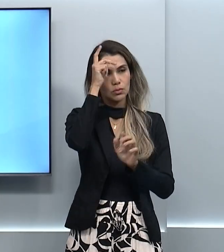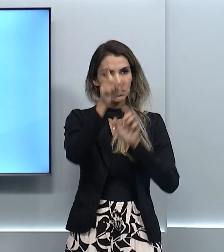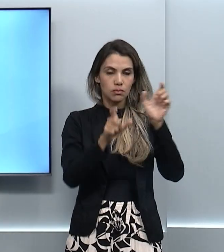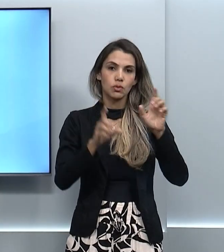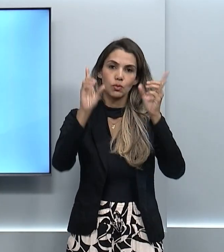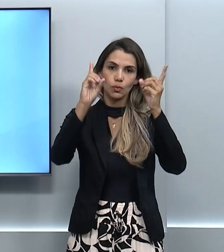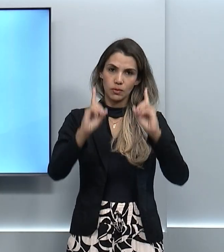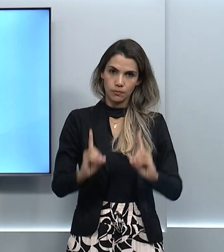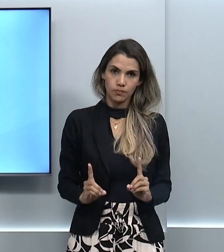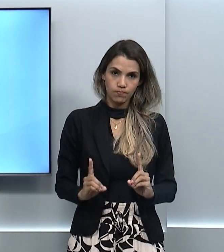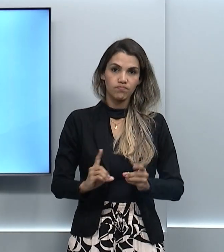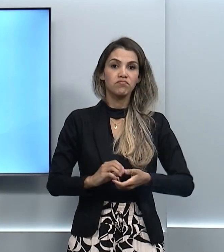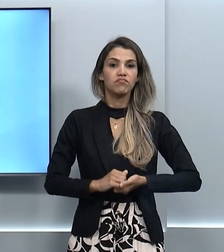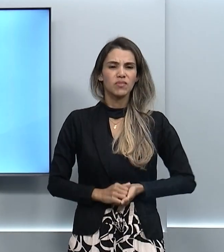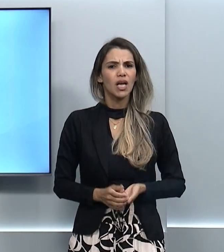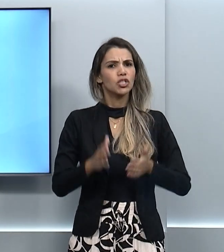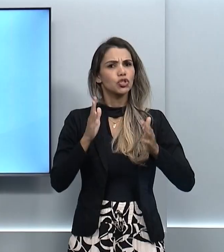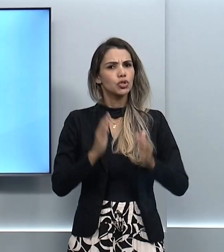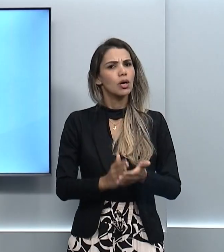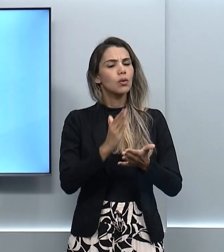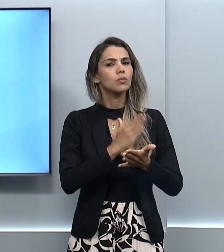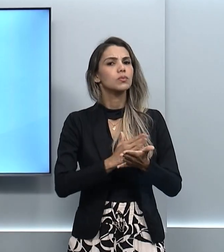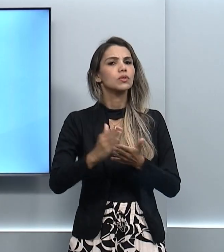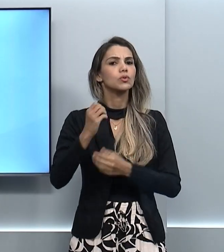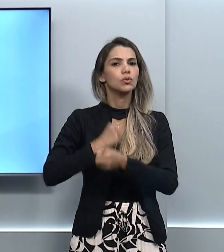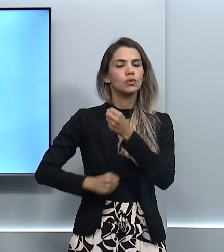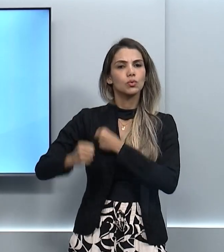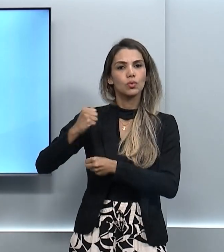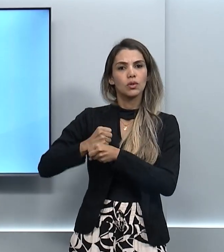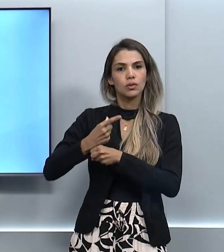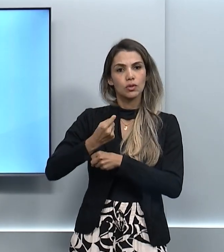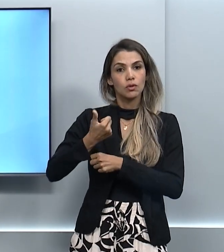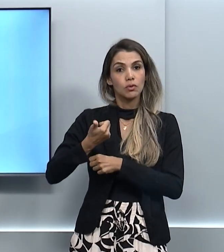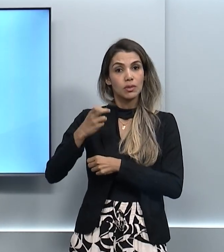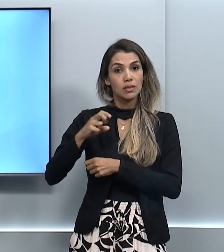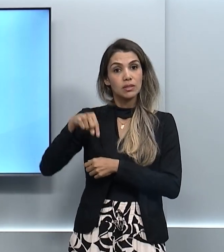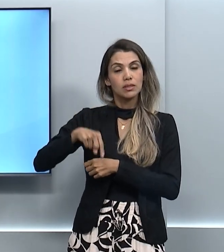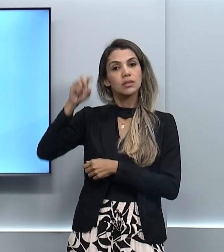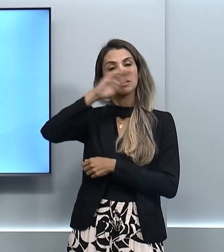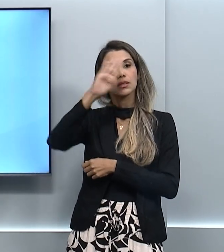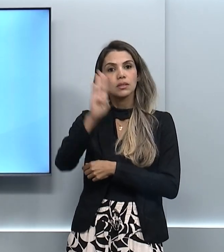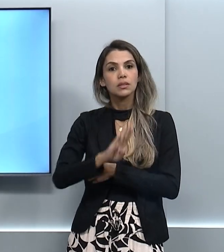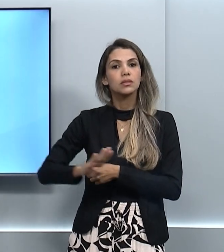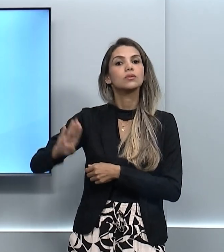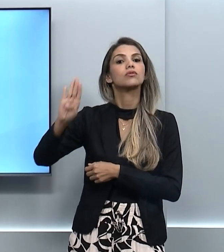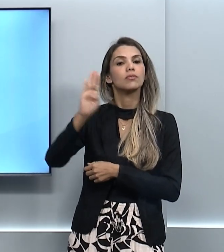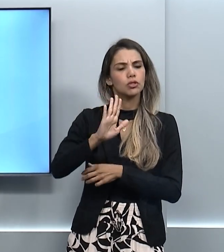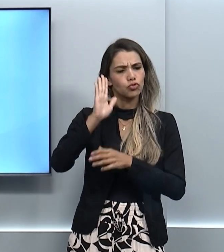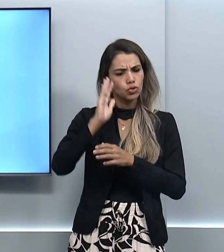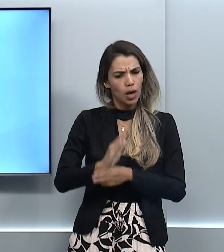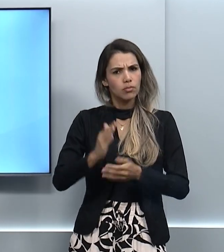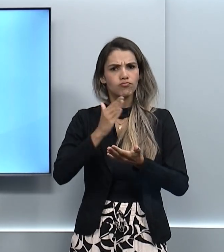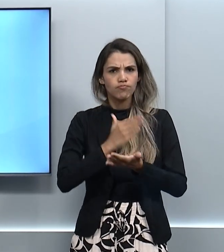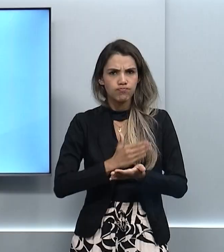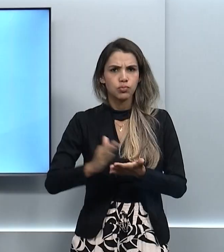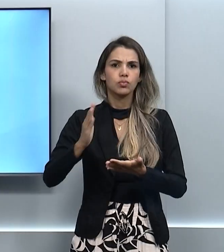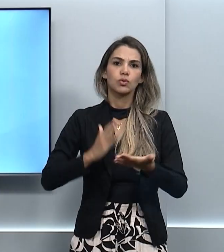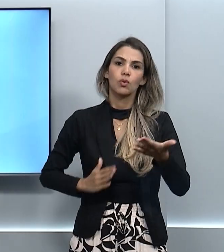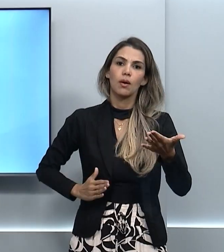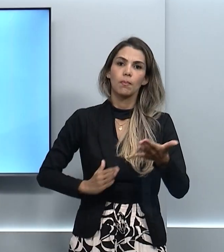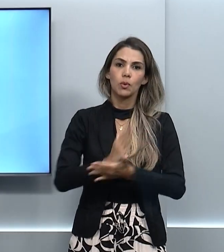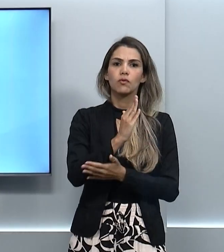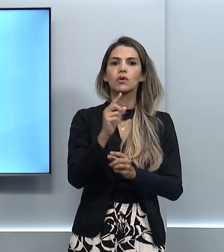com Deficiência. Começou a valer em 2015 aqui no Brasil, Ela visa garantir e promover